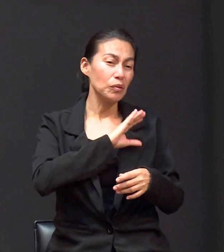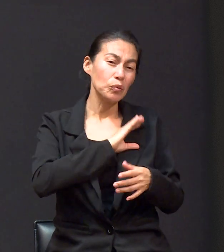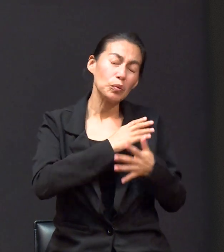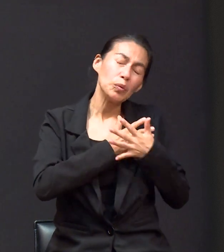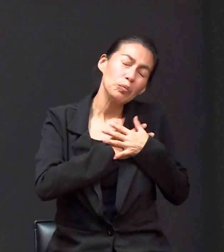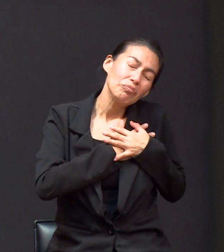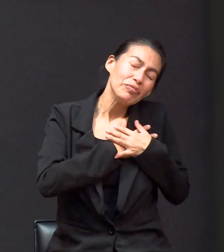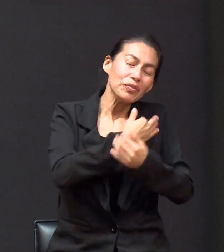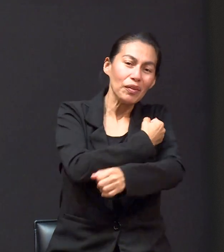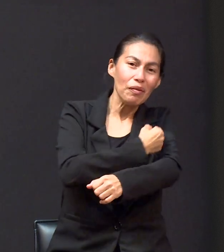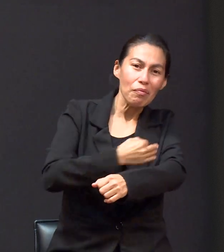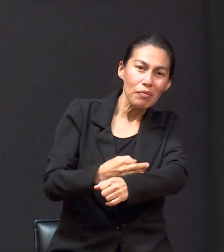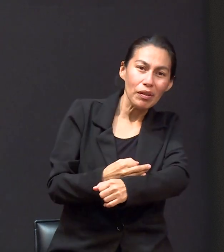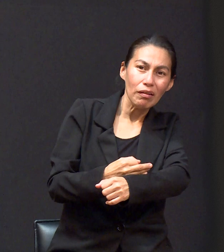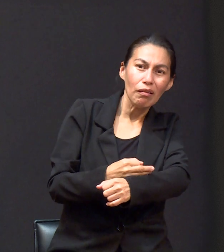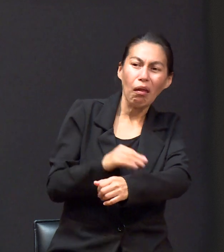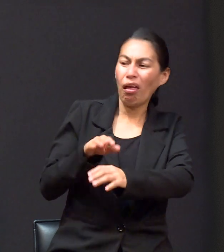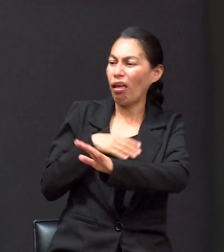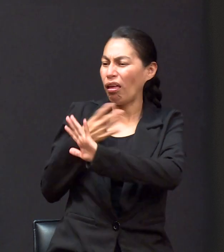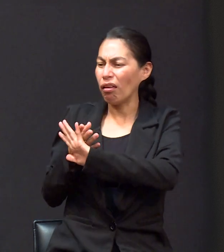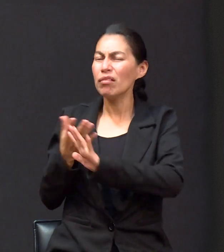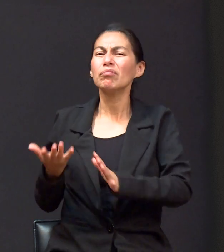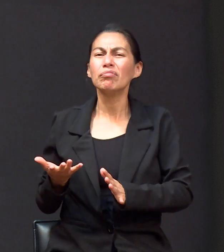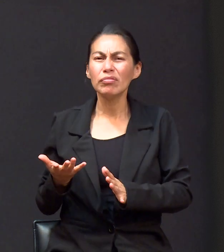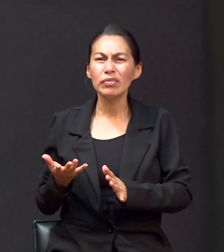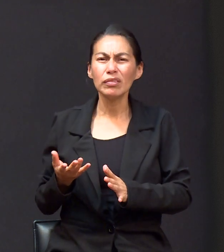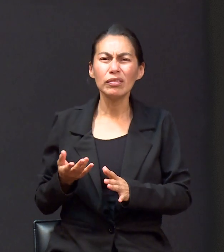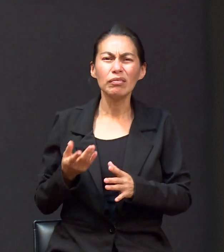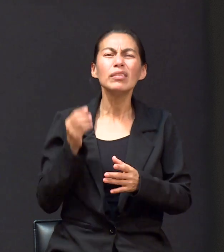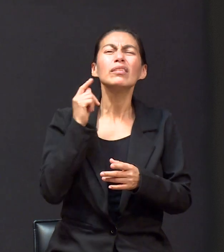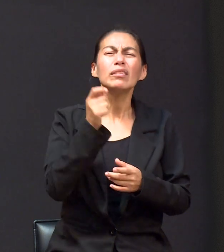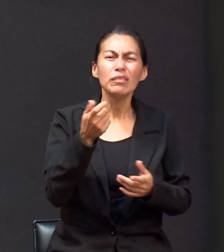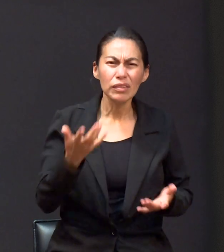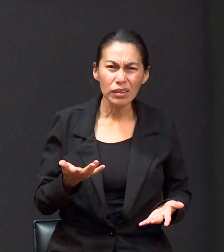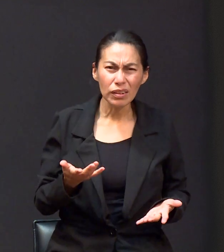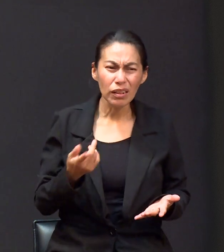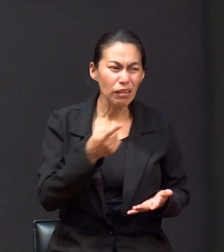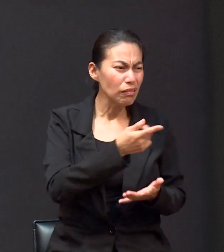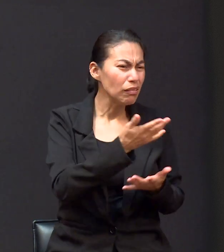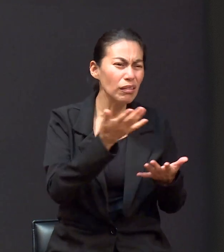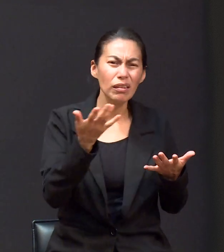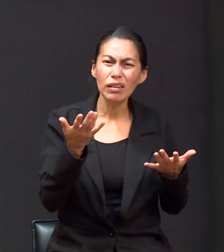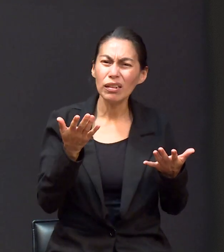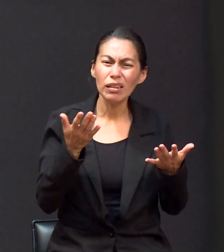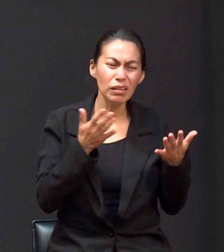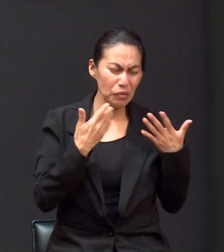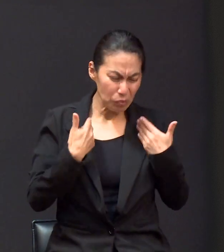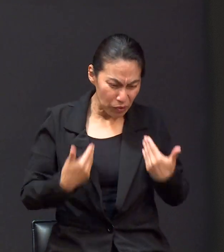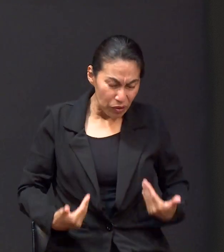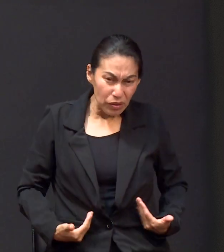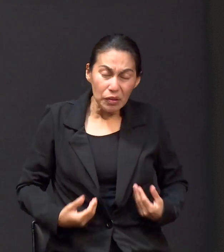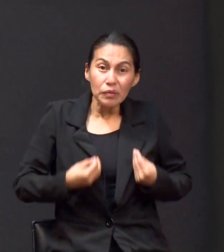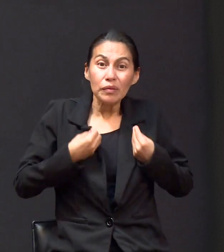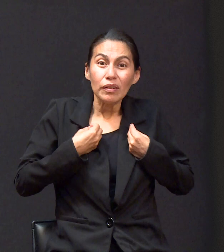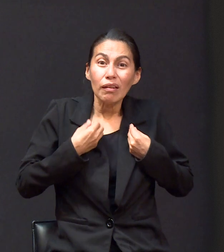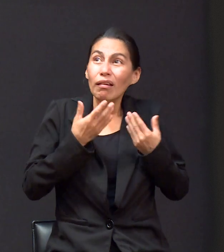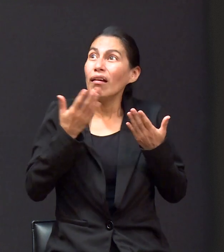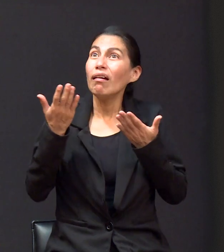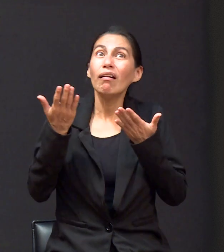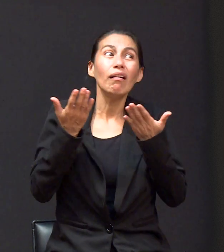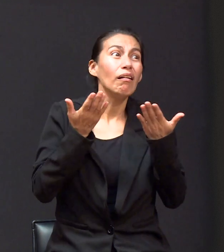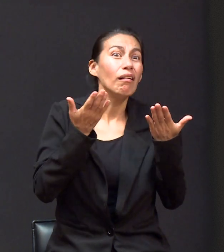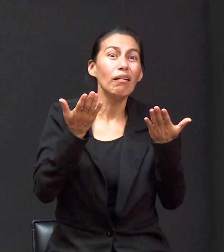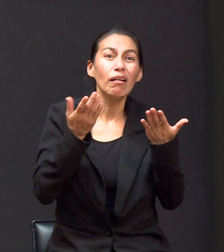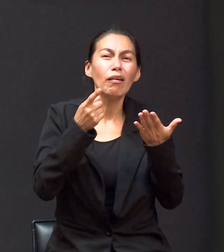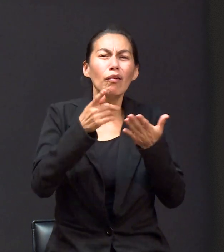te dan la espalda, ¿qué haces entonces? ¿A dónde orientas tu vida? ¿En